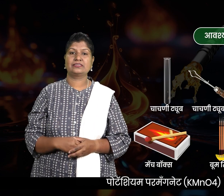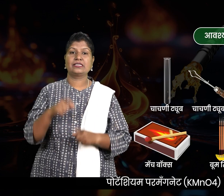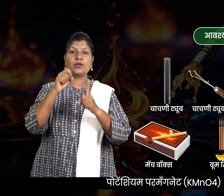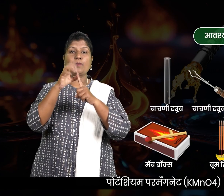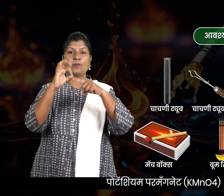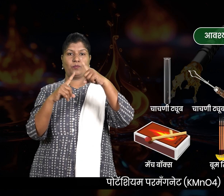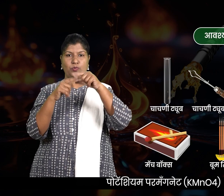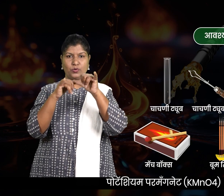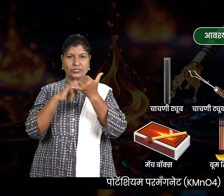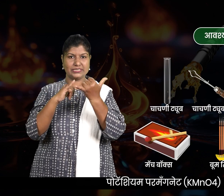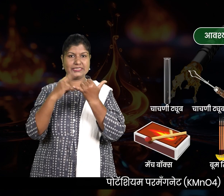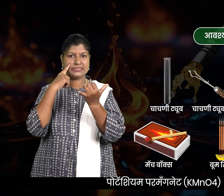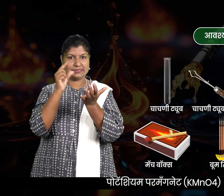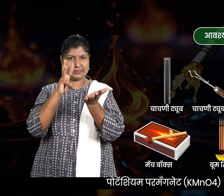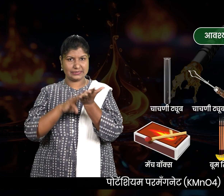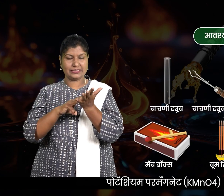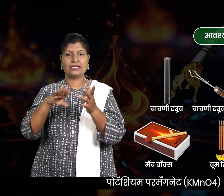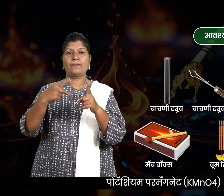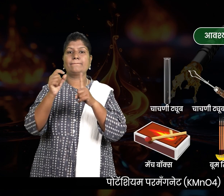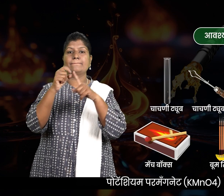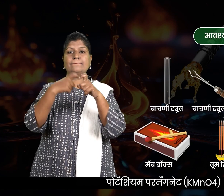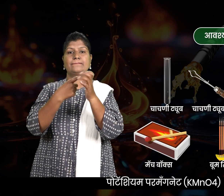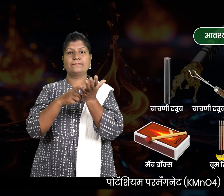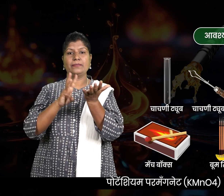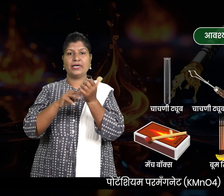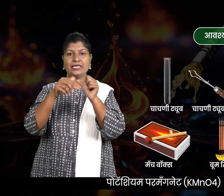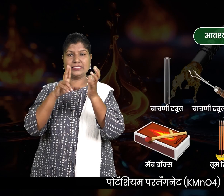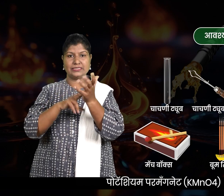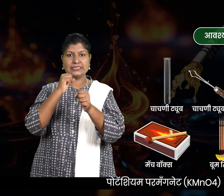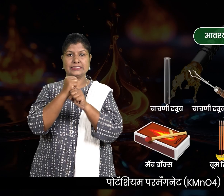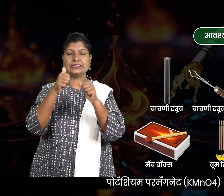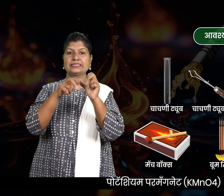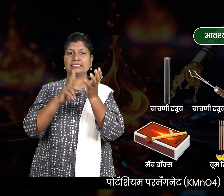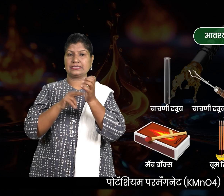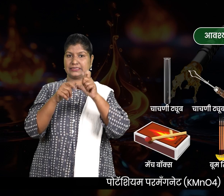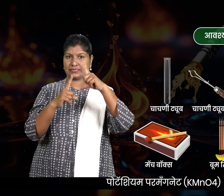पोटॅशियम परमॅंगनेट KMnO4,